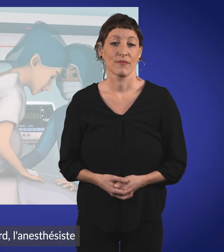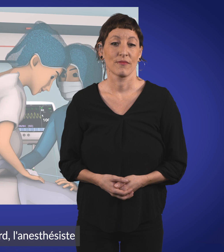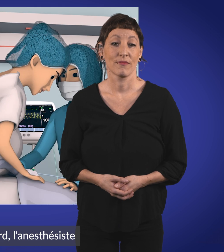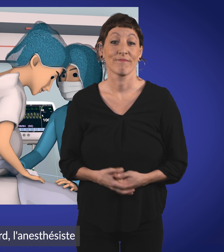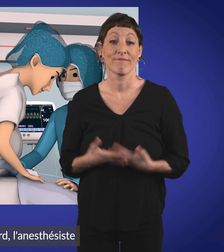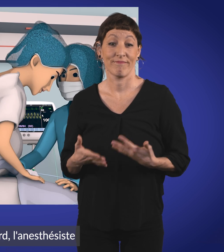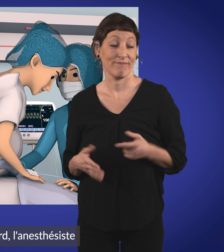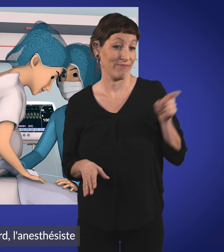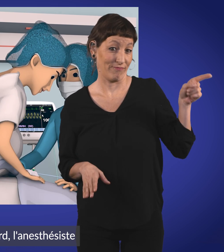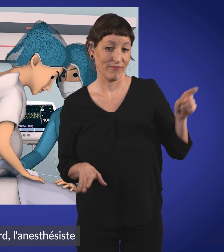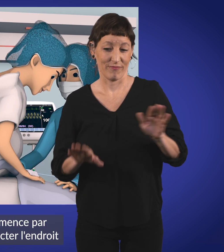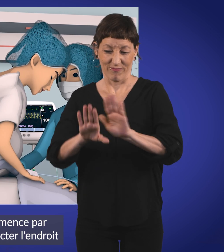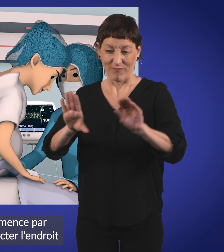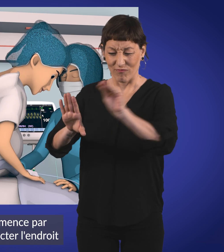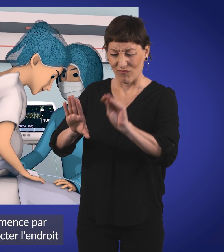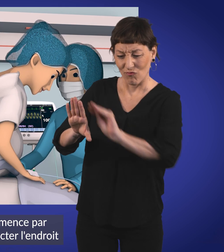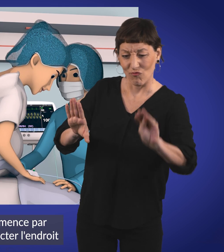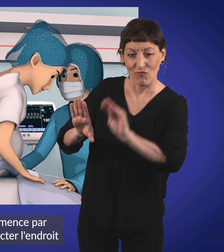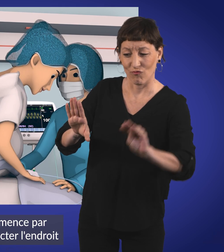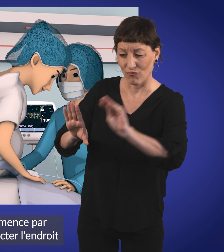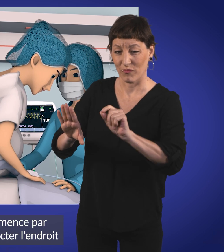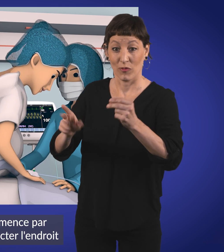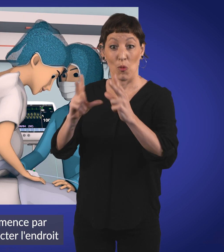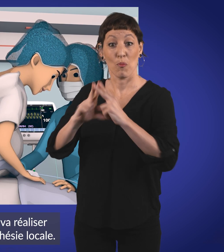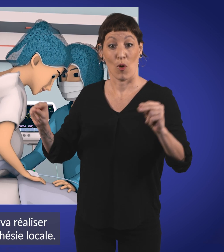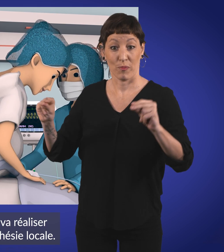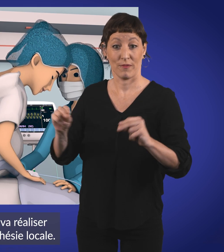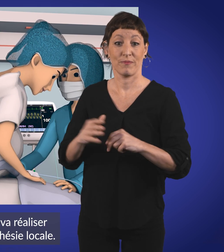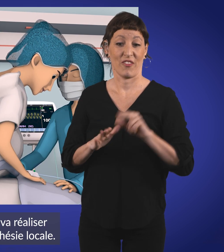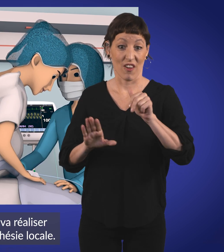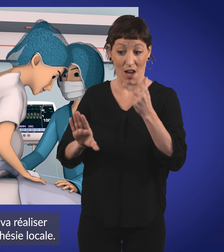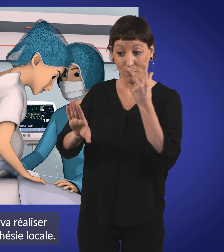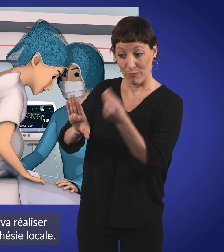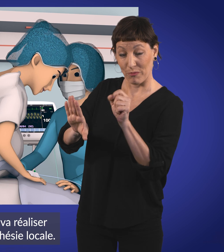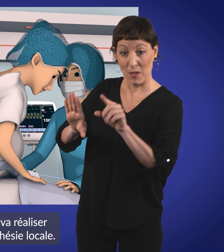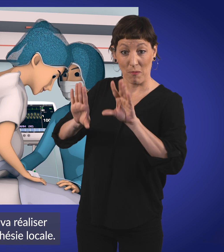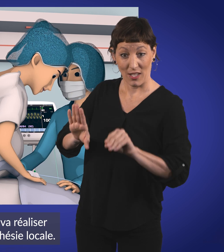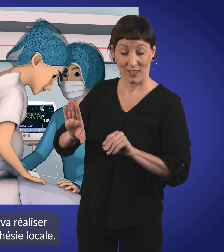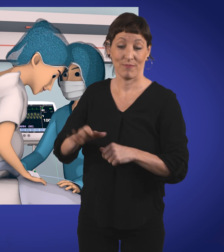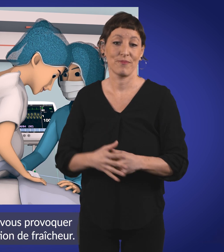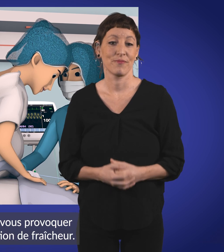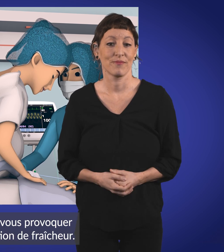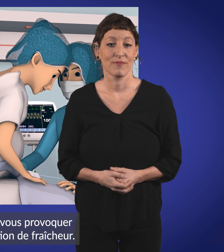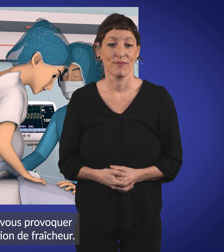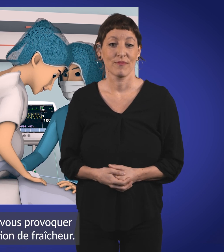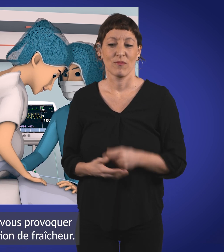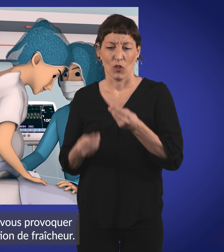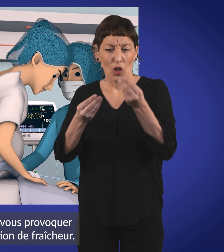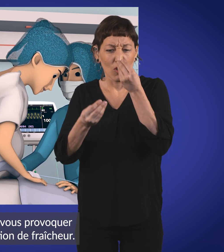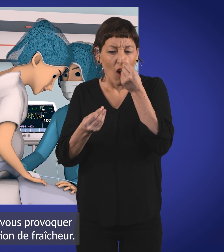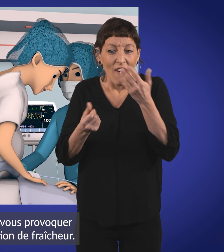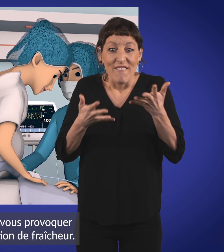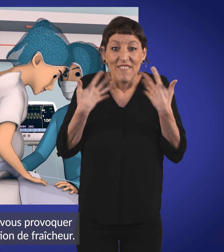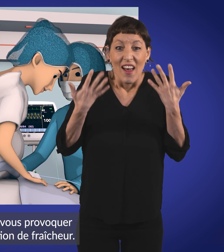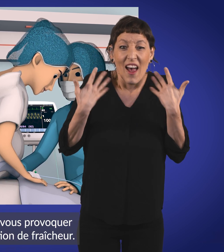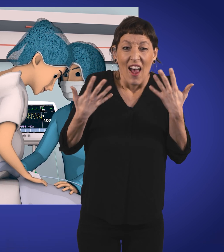Tout d'abord, l'anesthésiste commence par désinfecter l'endroit où il va réaliser l'anesthésie locale. Cela peut vous provoquer une